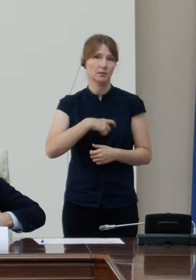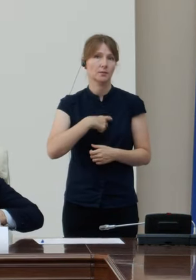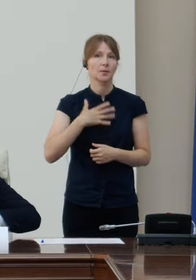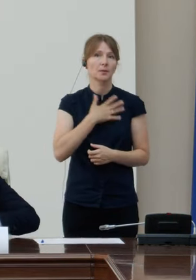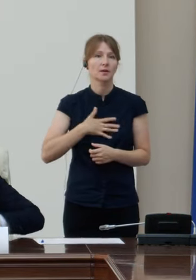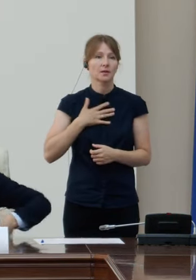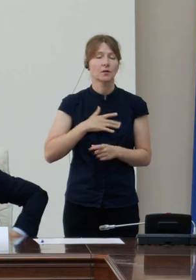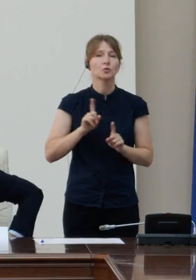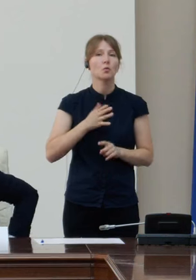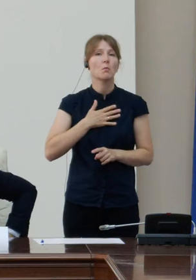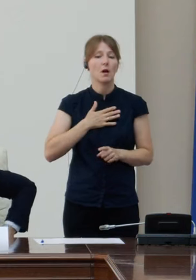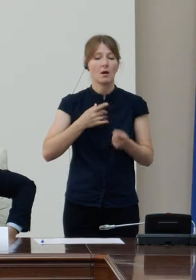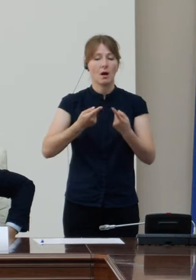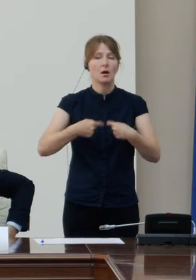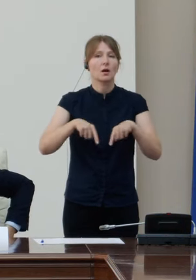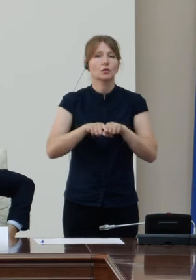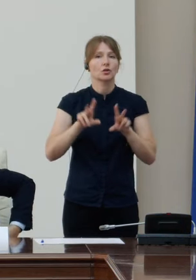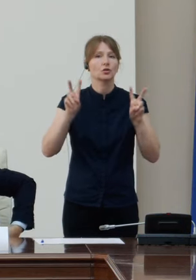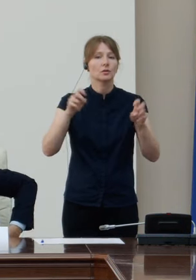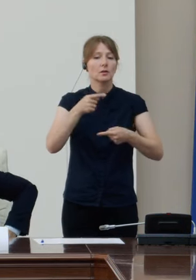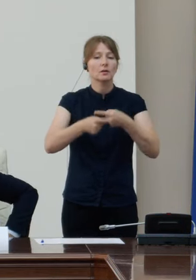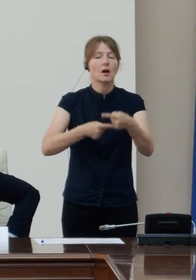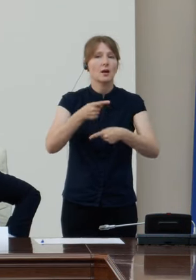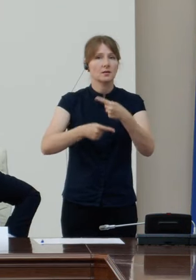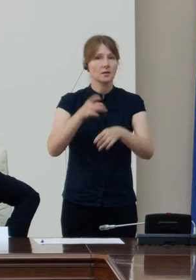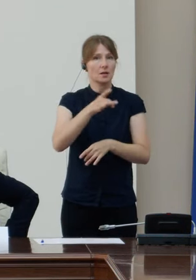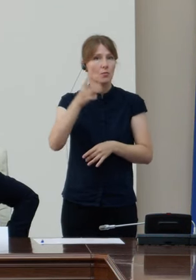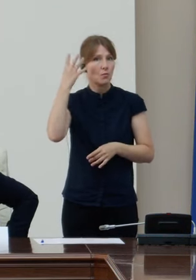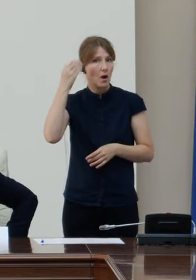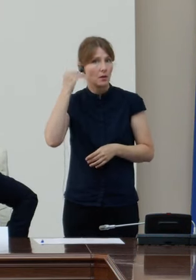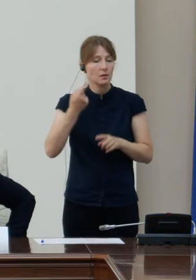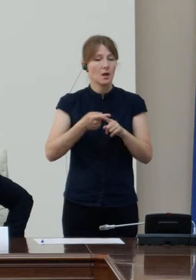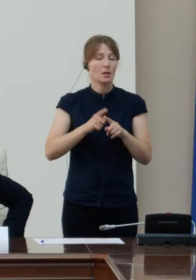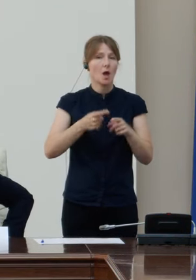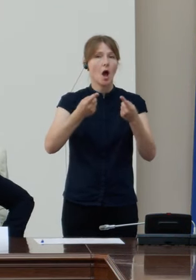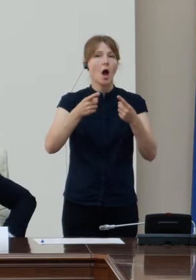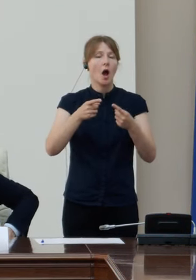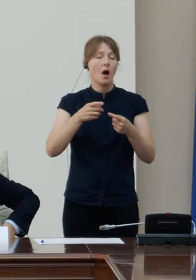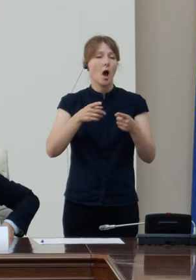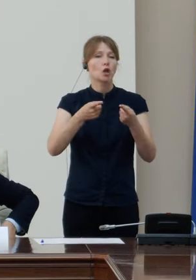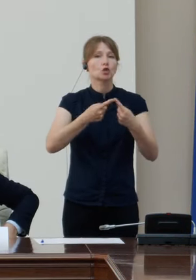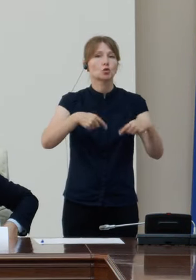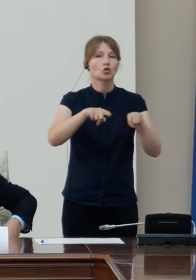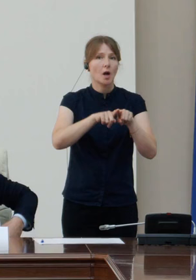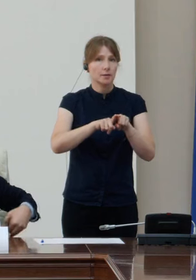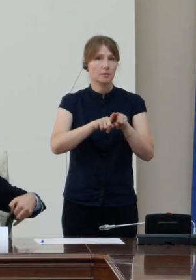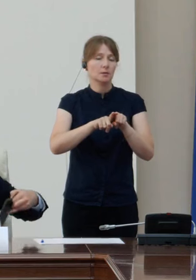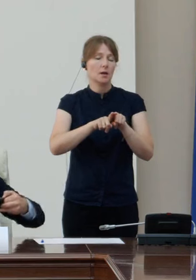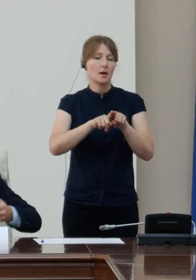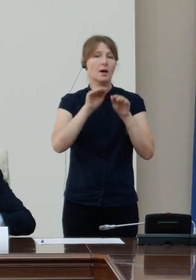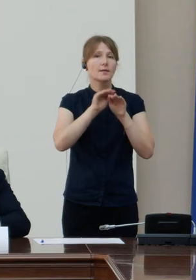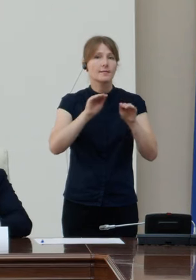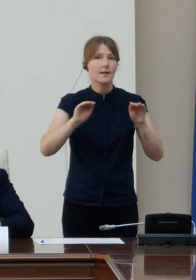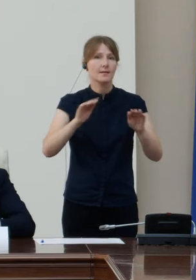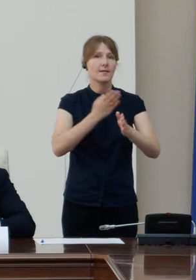reprezint o organizație cu tradiții în Republica Moldova, Asociația pentru Abilitarea Copilului și Familiei AVE Copii, care